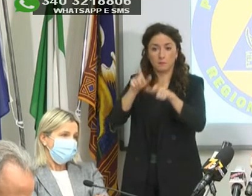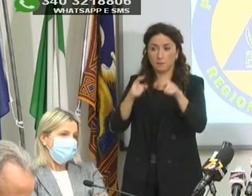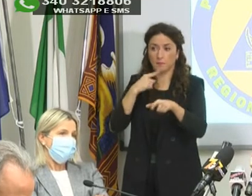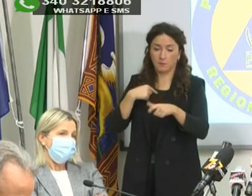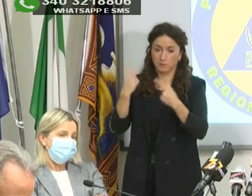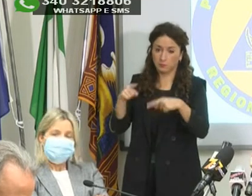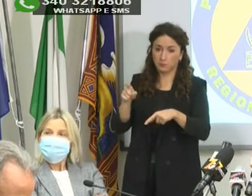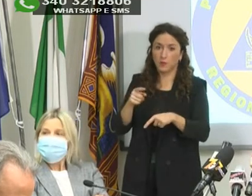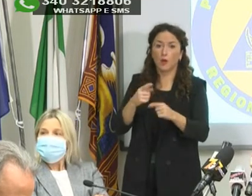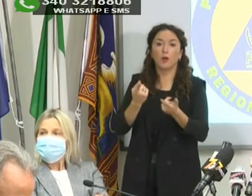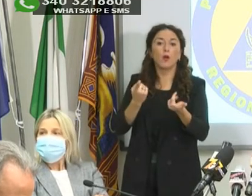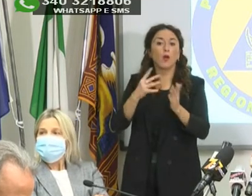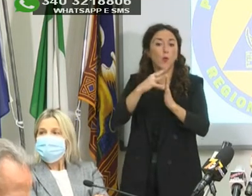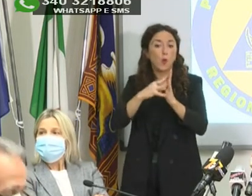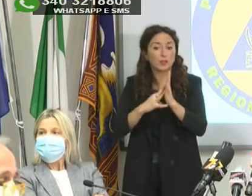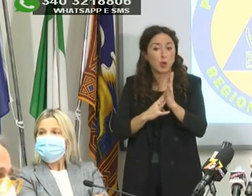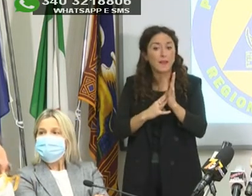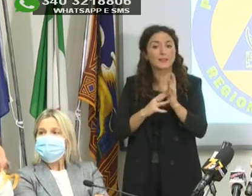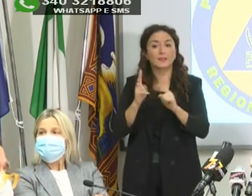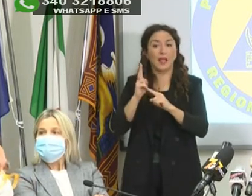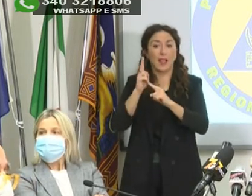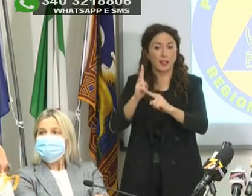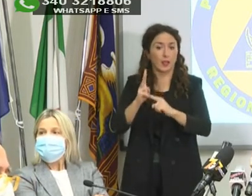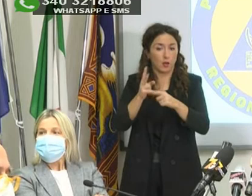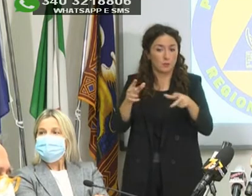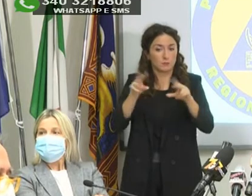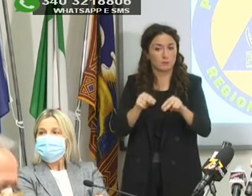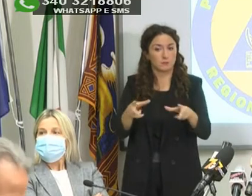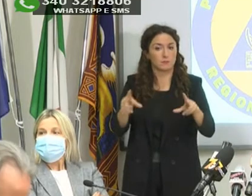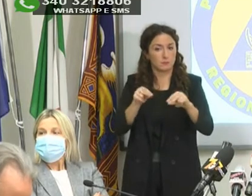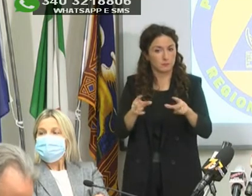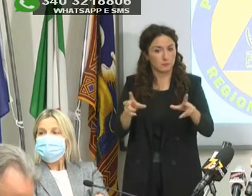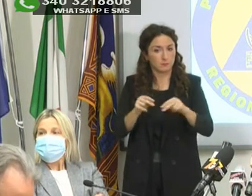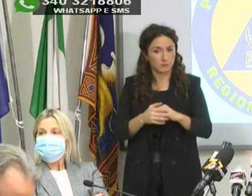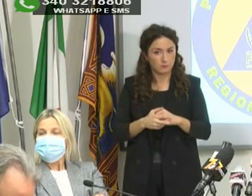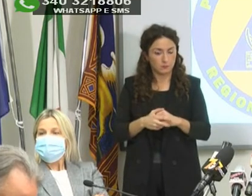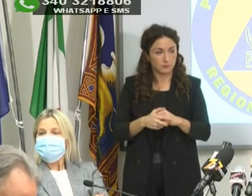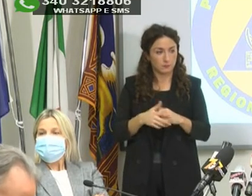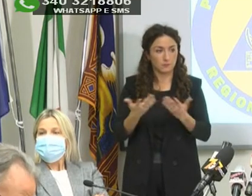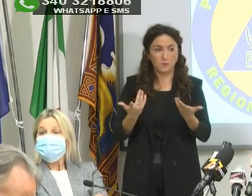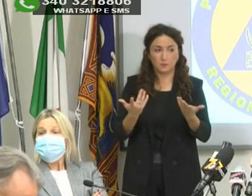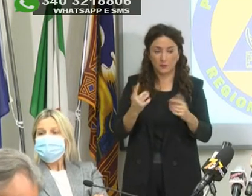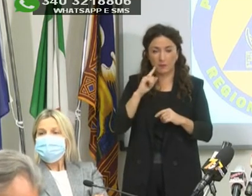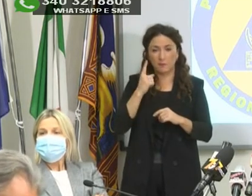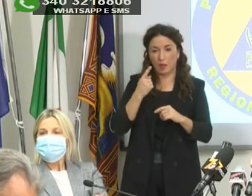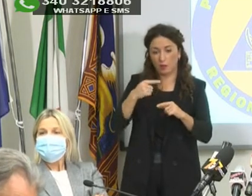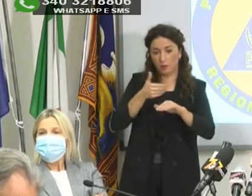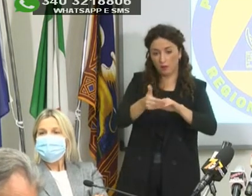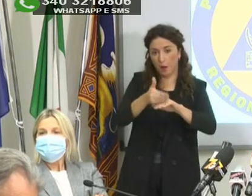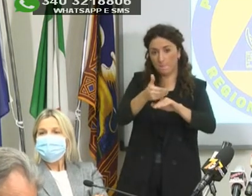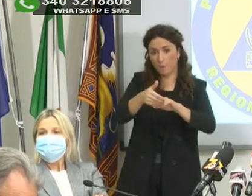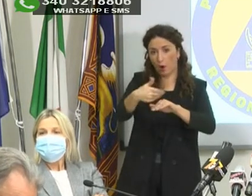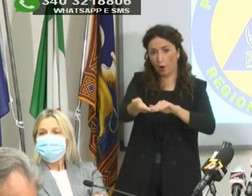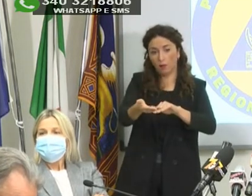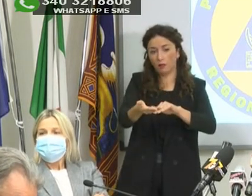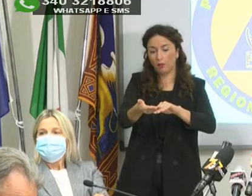4 mesi di produzione di anticorpi, quindi forse varrebbe la pena di portarsi un po' più sotto l'inverno pieno che iniziare precocemente.